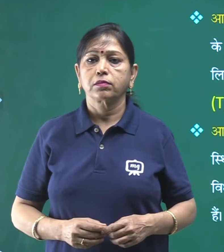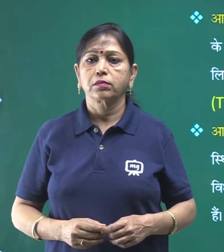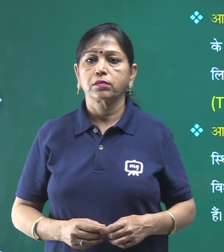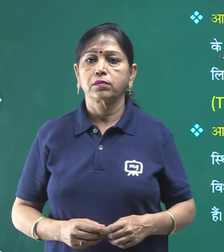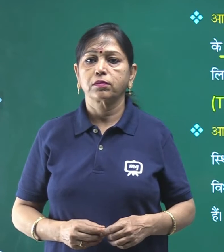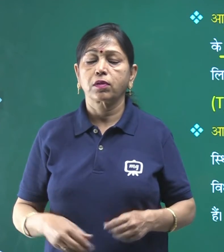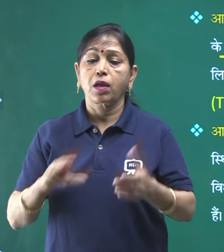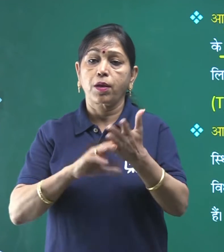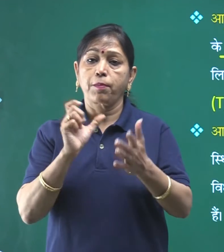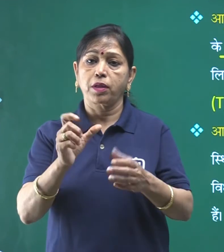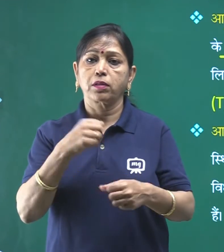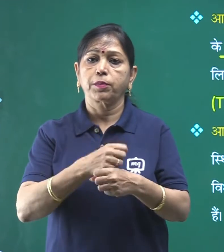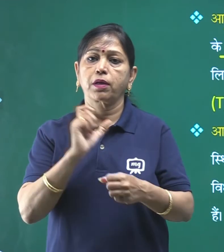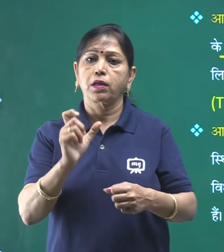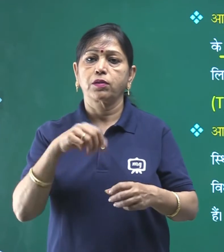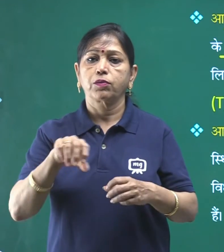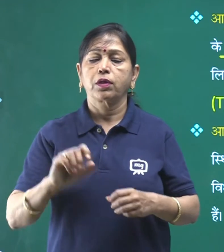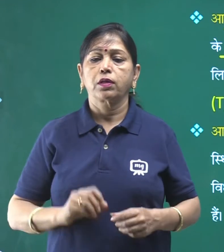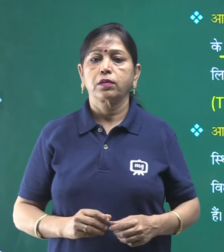माध्यम के घनत्व के